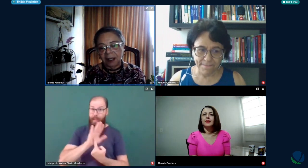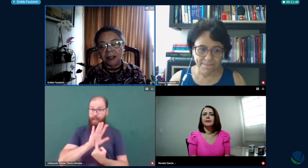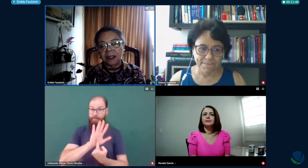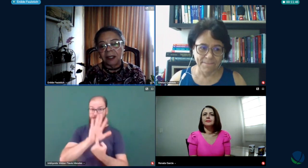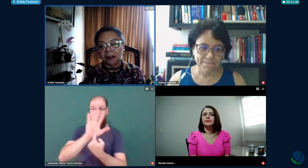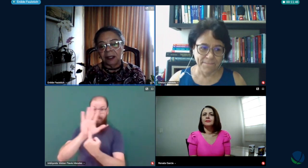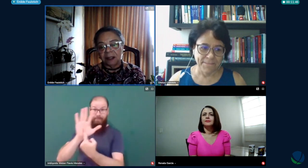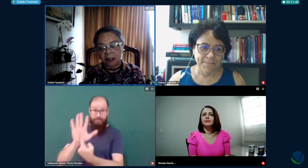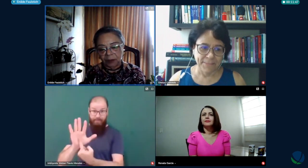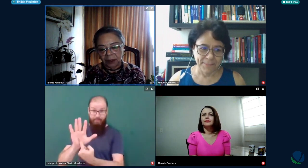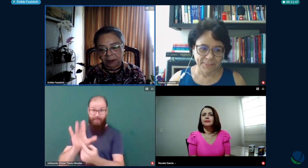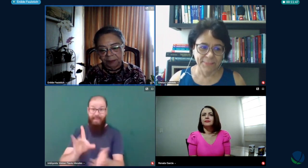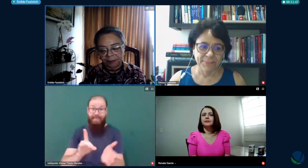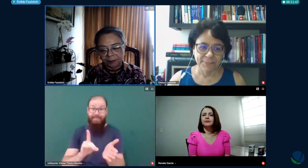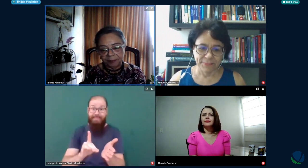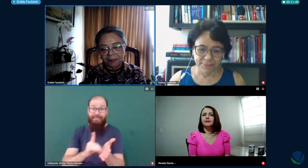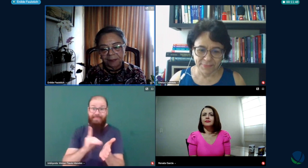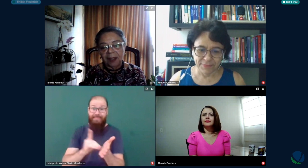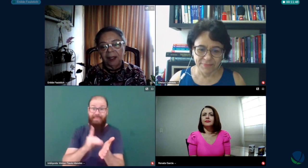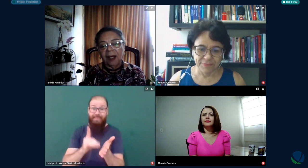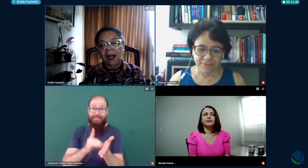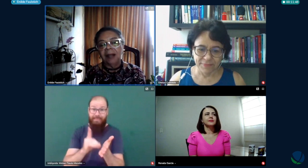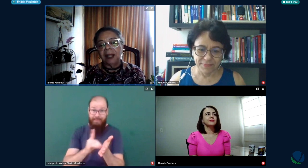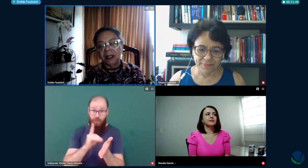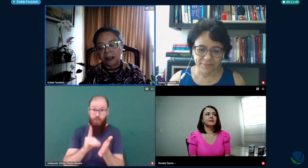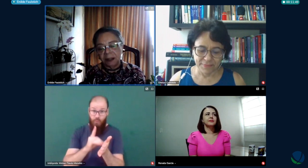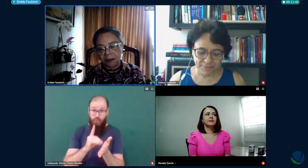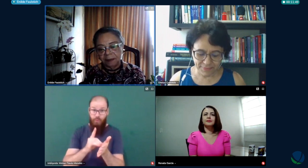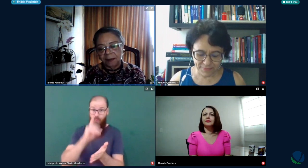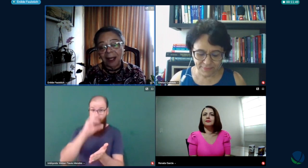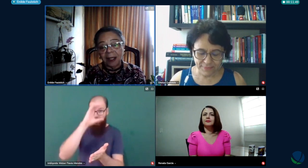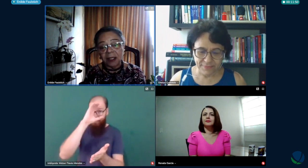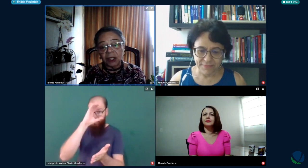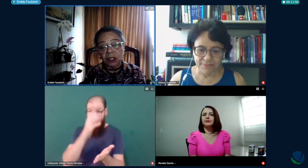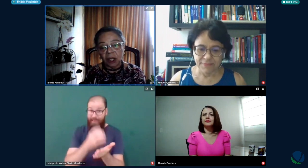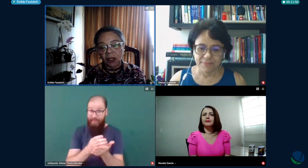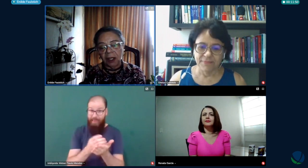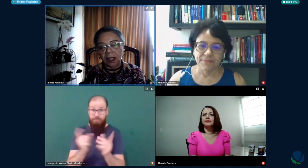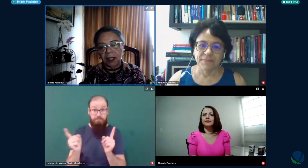apresentar a dissertação dele, a tese,